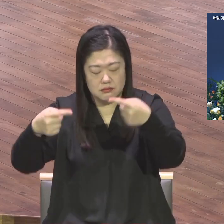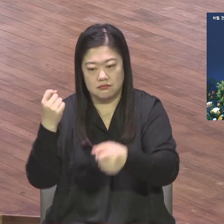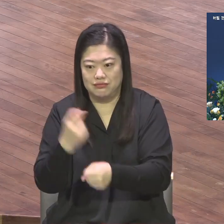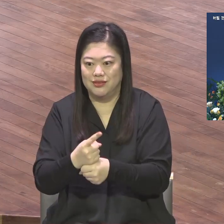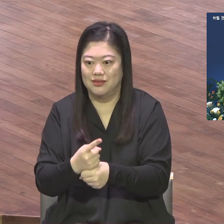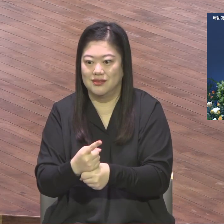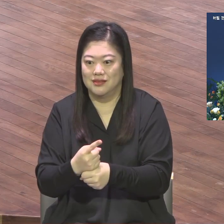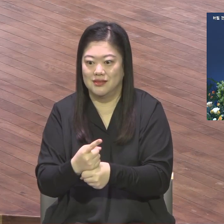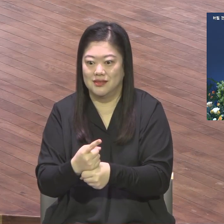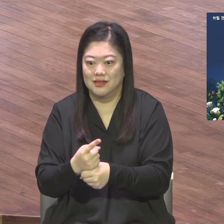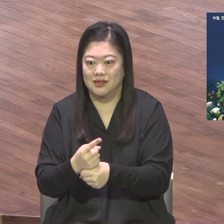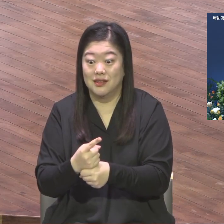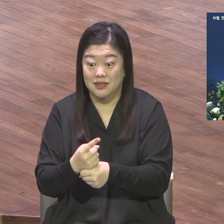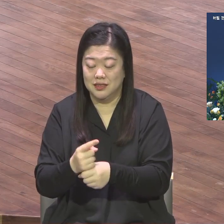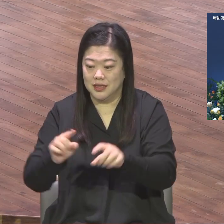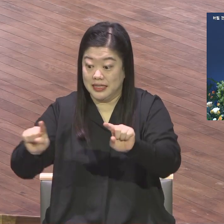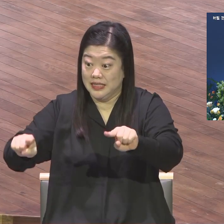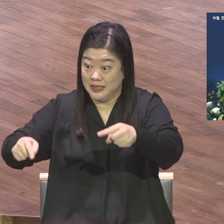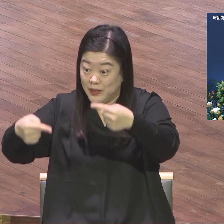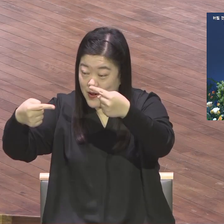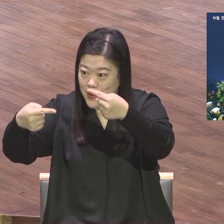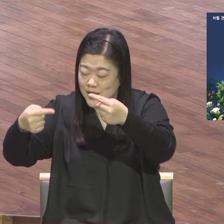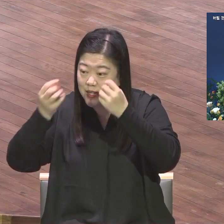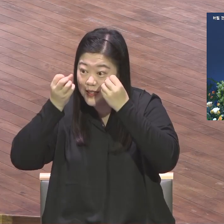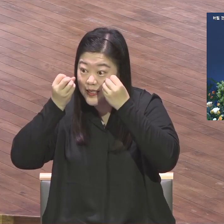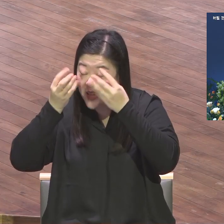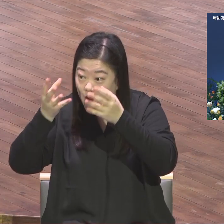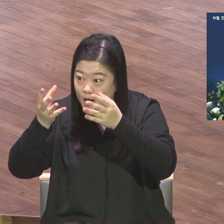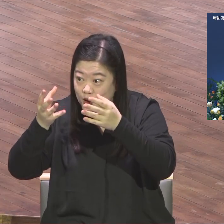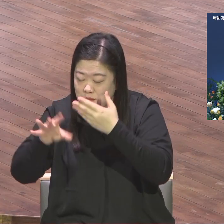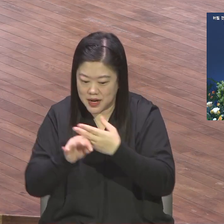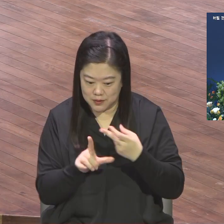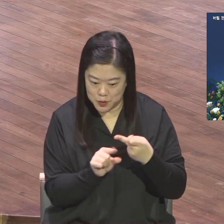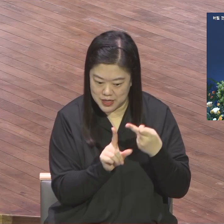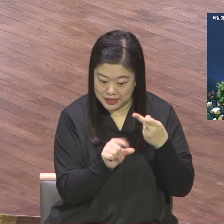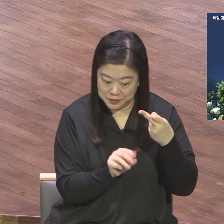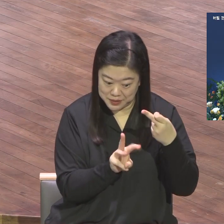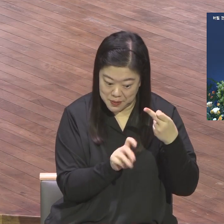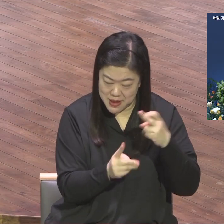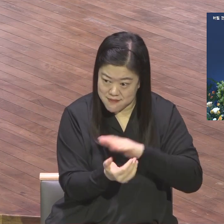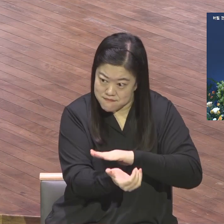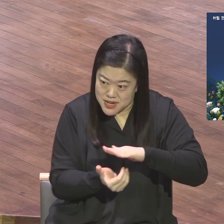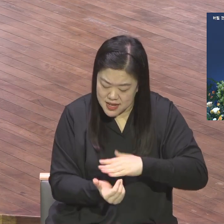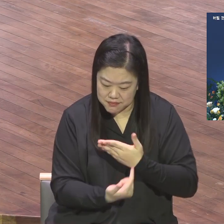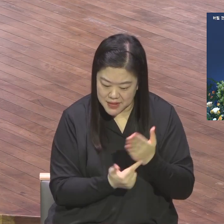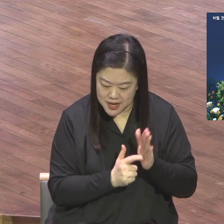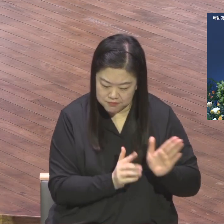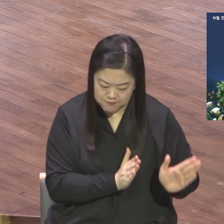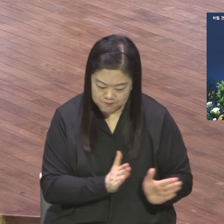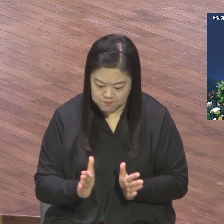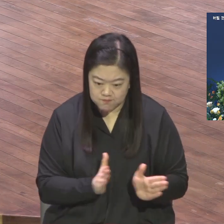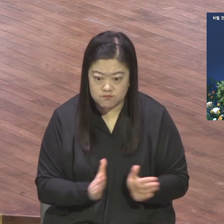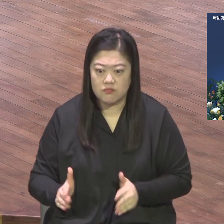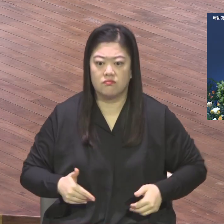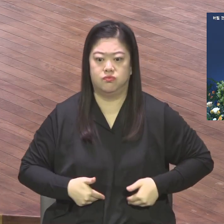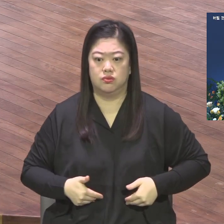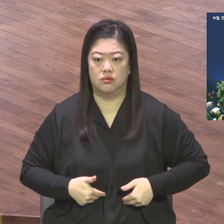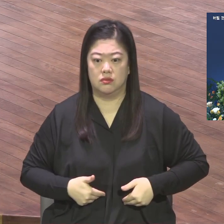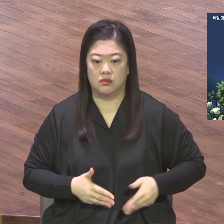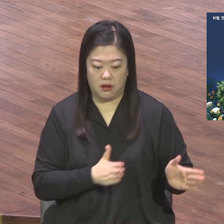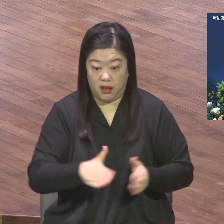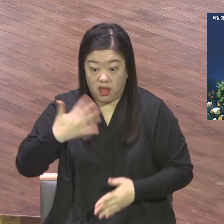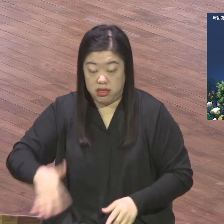수 있는 마음의 밭, 여러분 믿음의 밭, 이 마음의 밭을 갖추는 시간이 돼야 돼요. 준비가 잘 돼야 되거든.